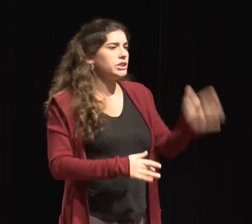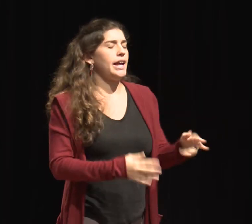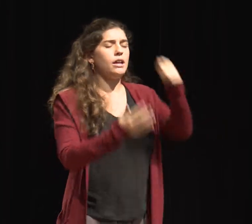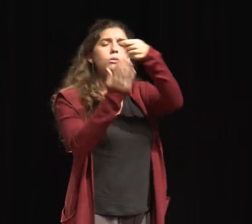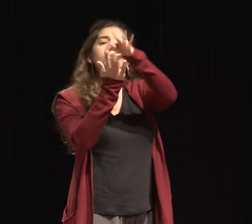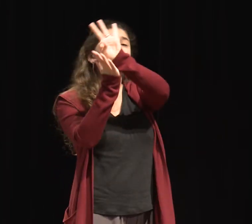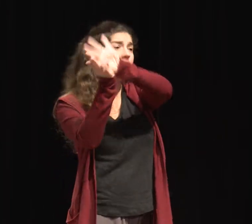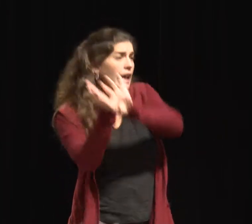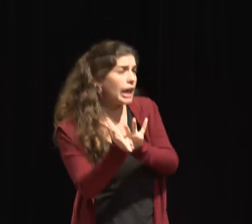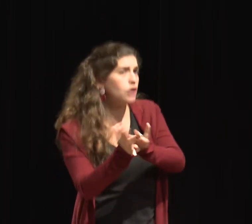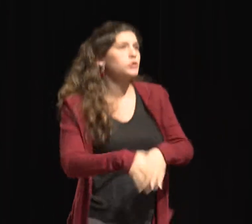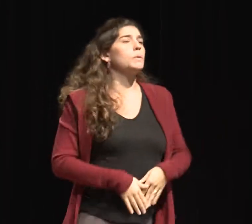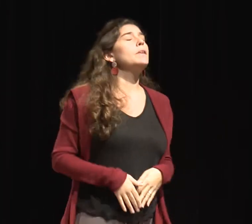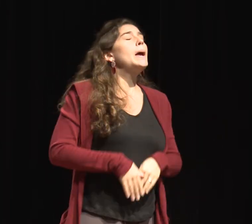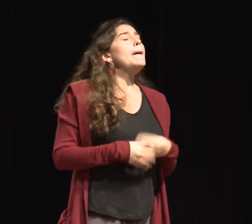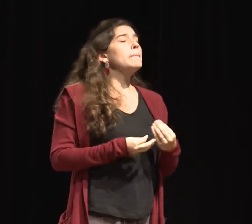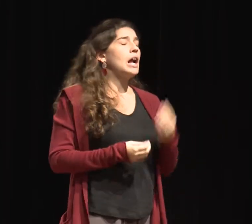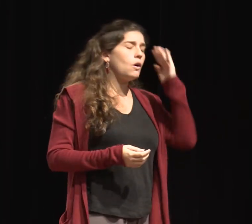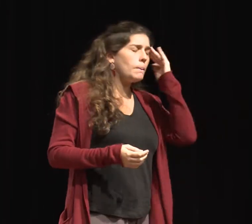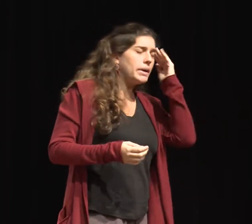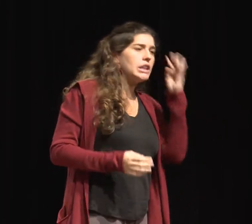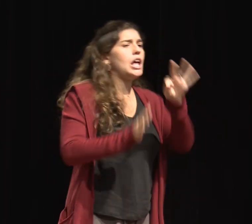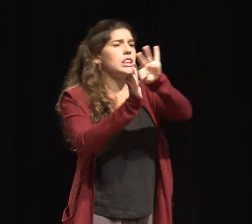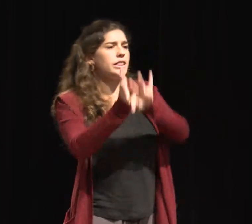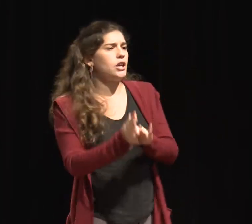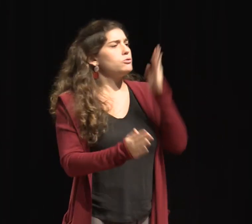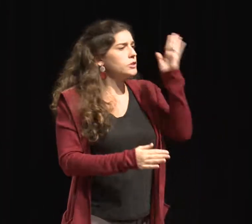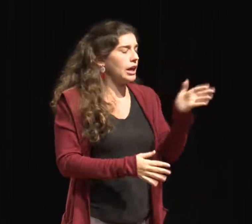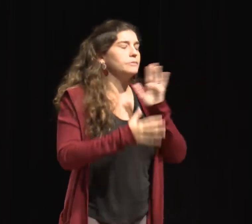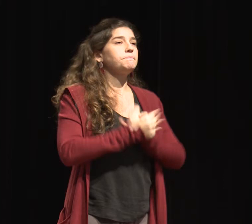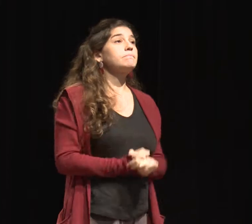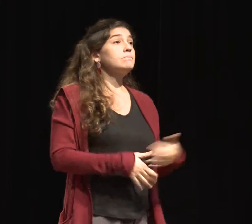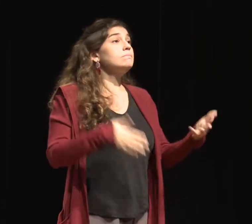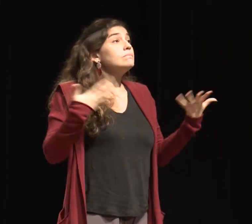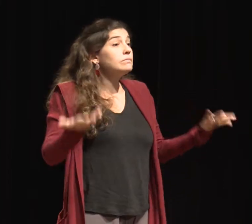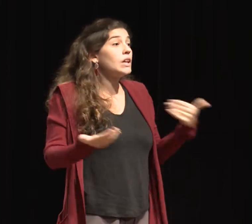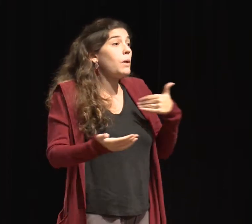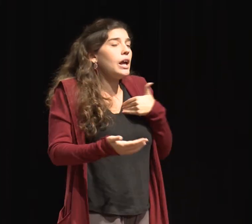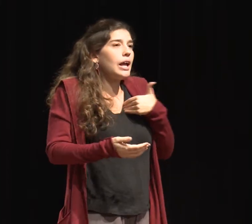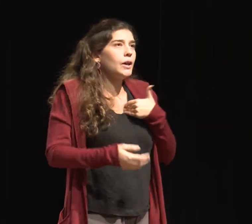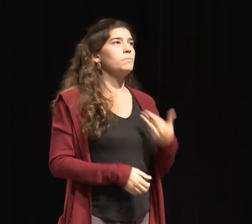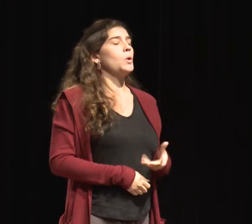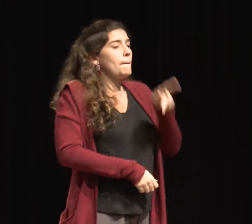e ter outras línguas, né? E ter o contato com textos, para entender os textos.